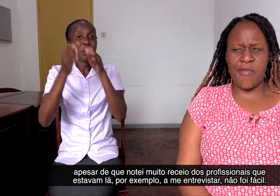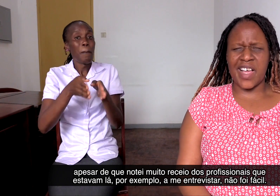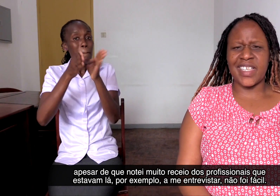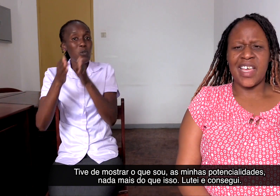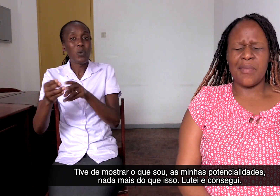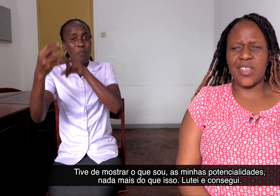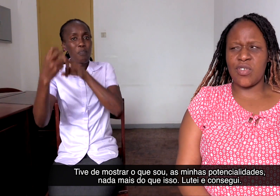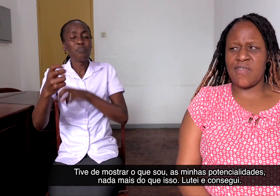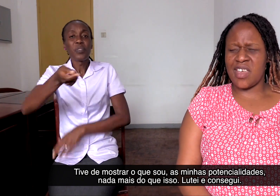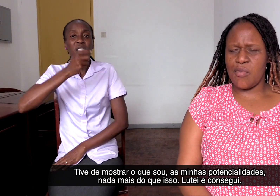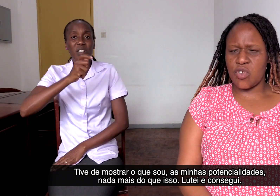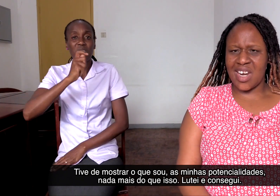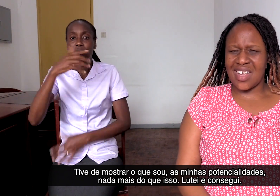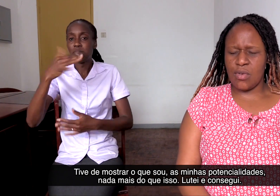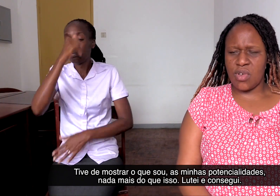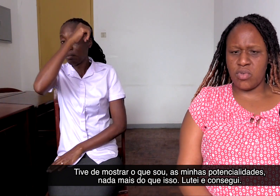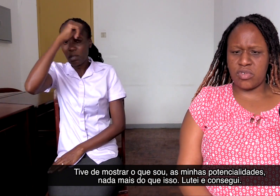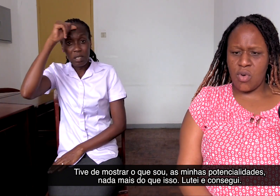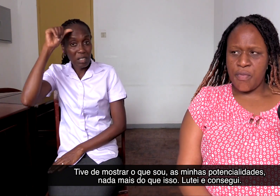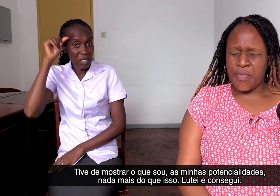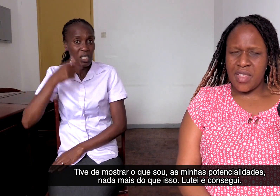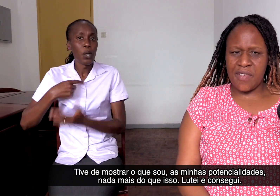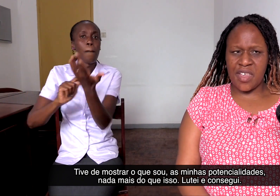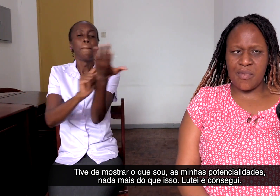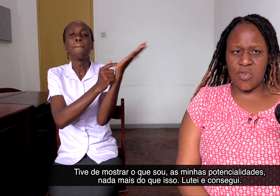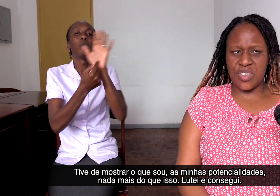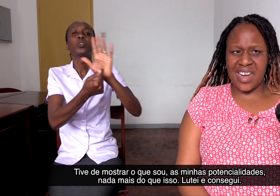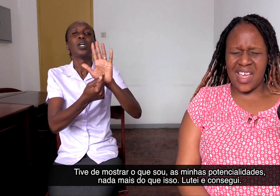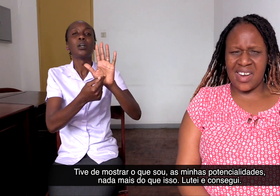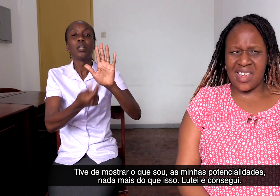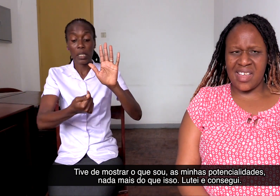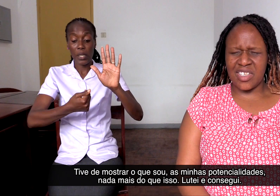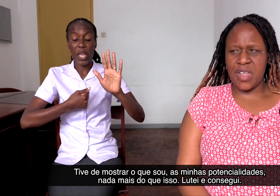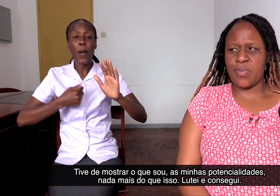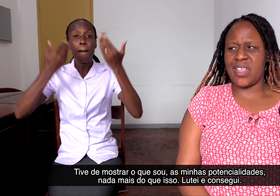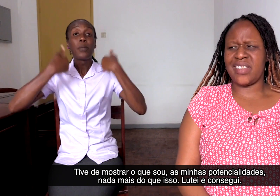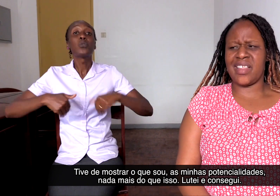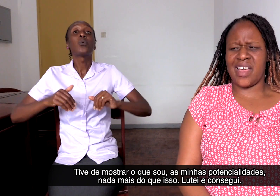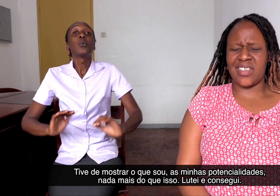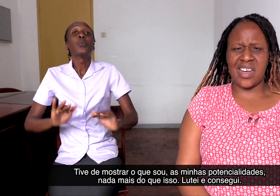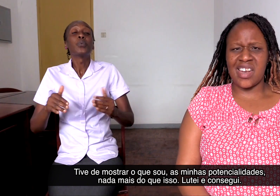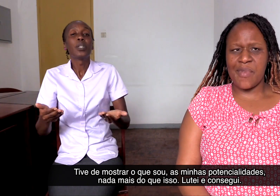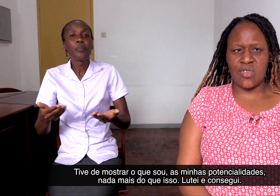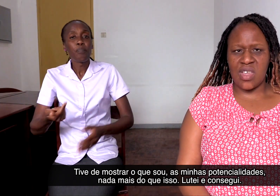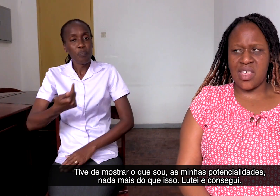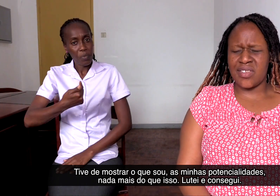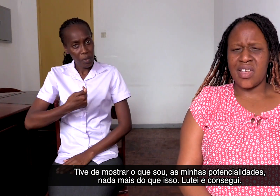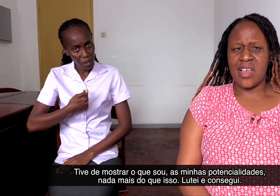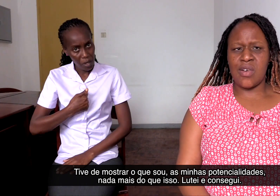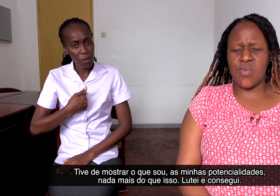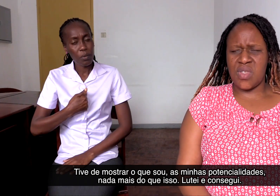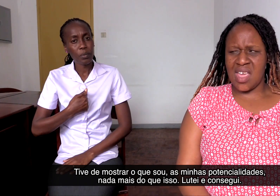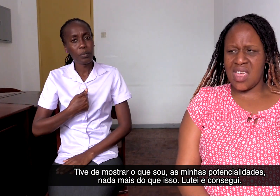Não foi fácil, mas eu tive que mostrar aquilo que eu sou, tive que mostrar as minhas potencialidades, né? Nada mais do que